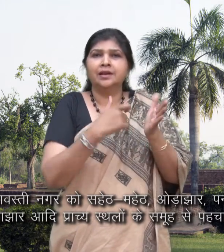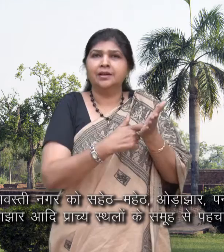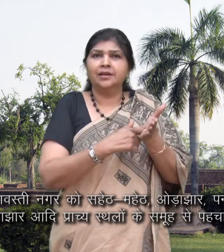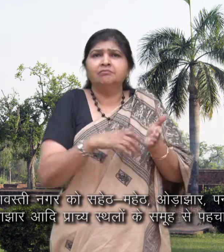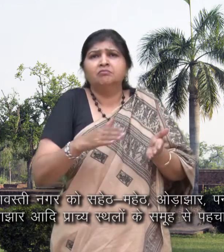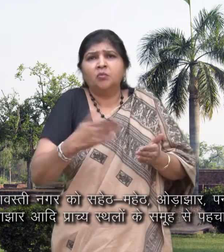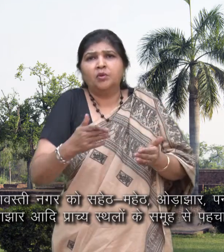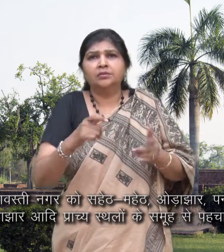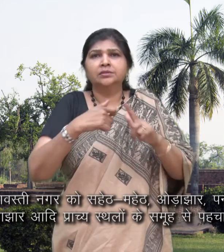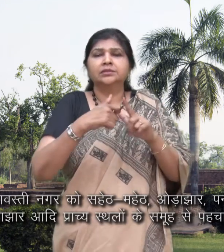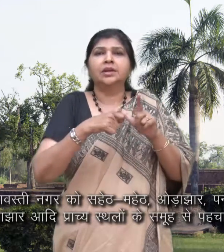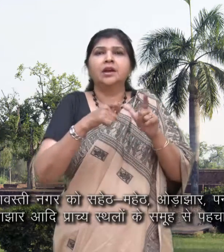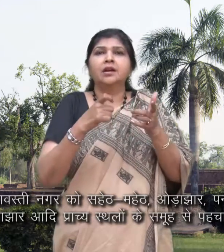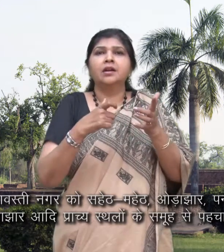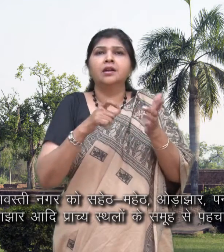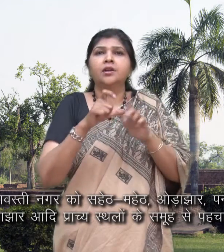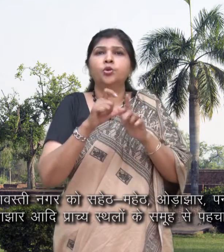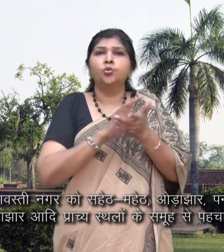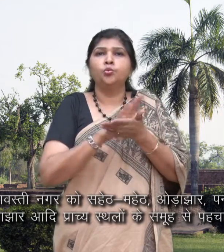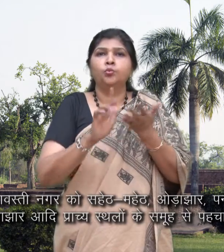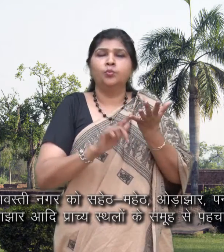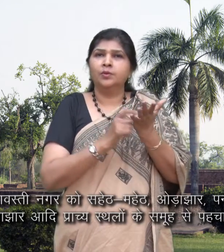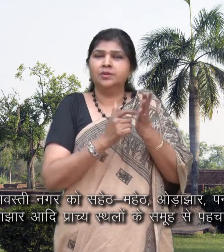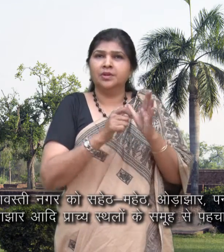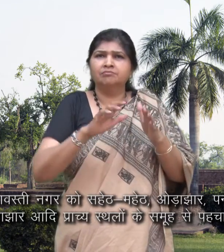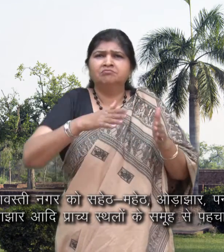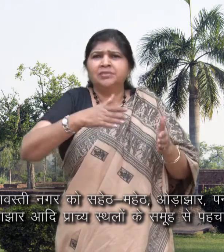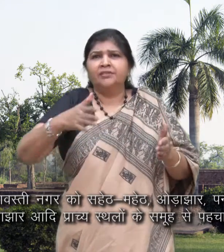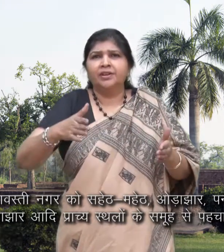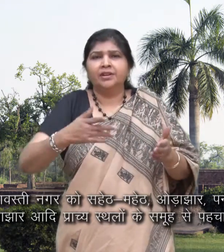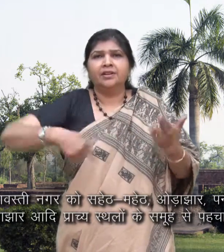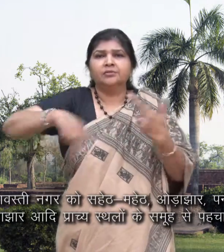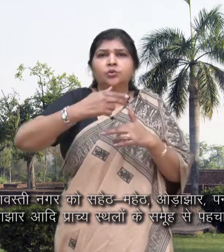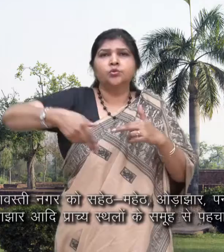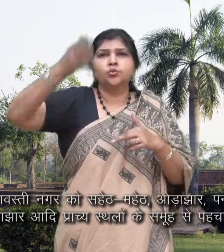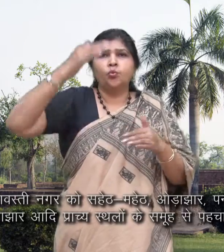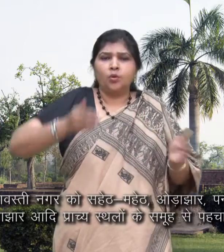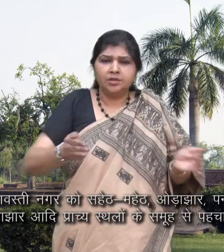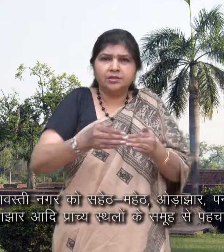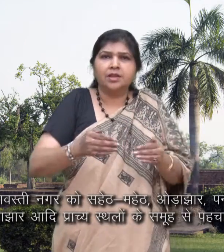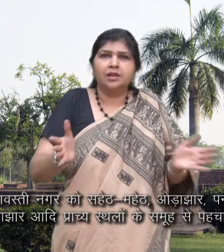एवं खड़ुआझार आदि प्राच्य स्थलों के समूह से पहचाना गया